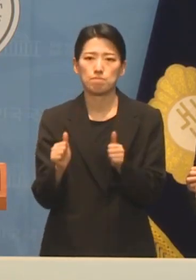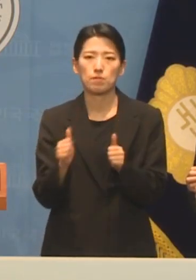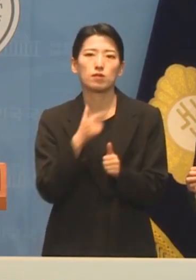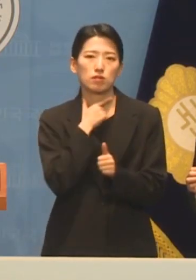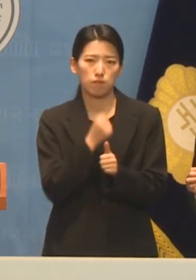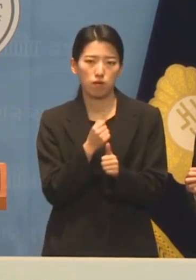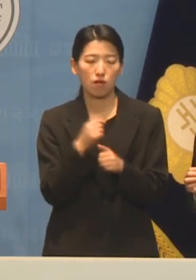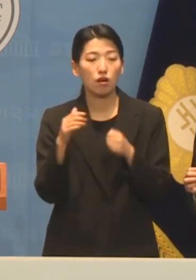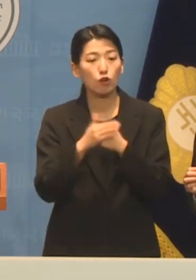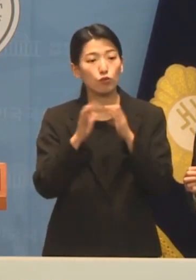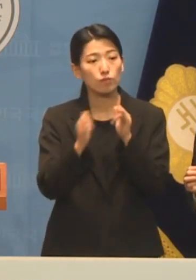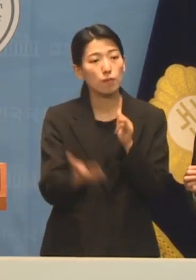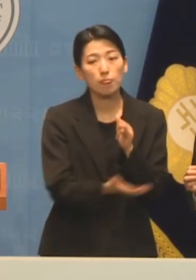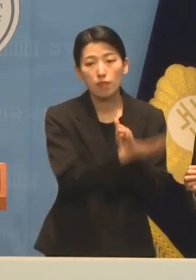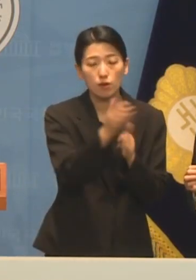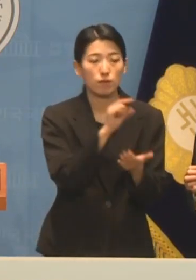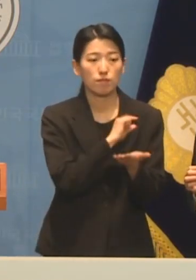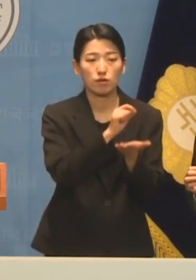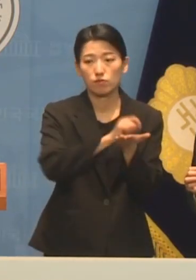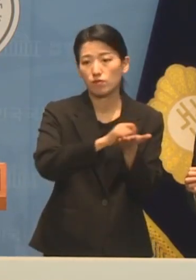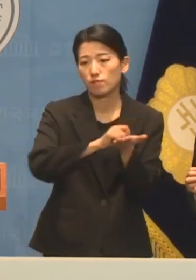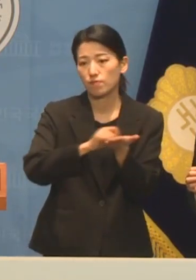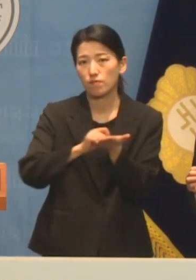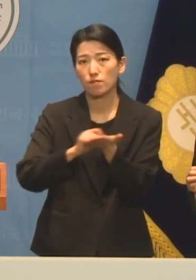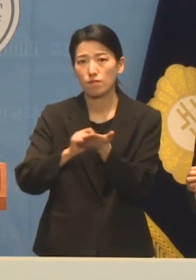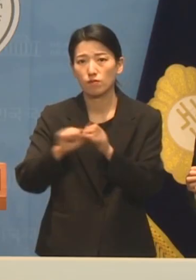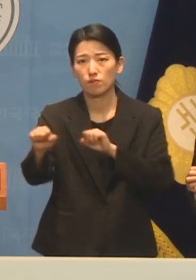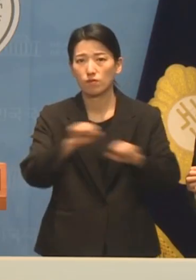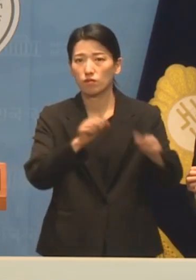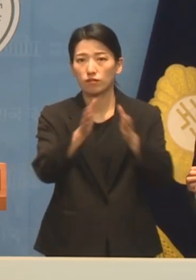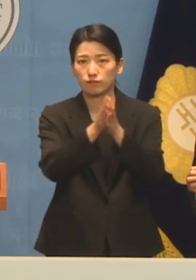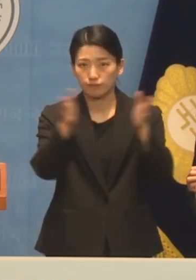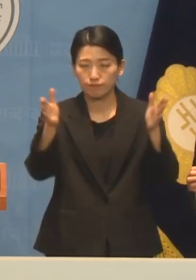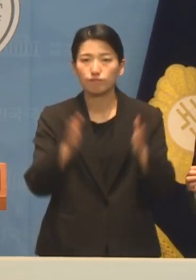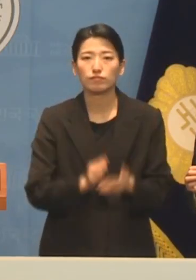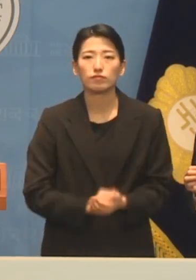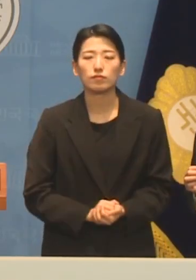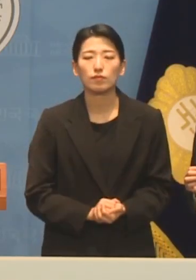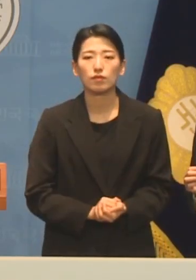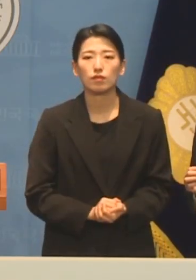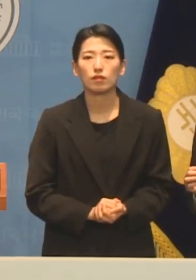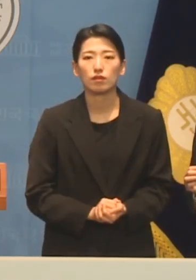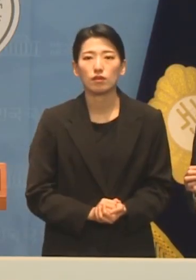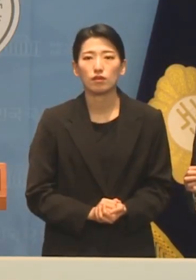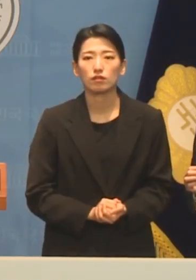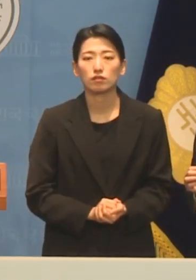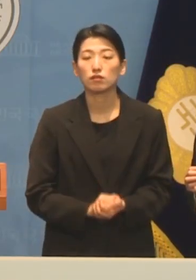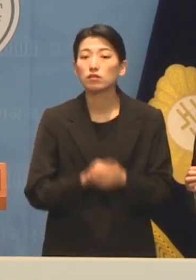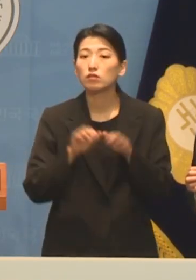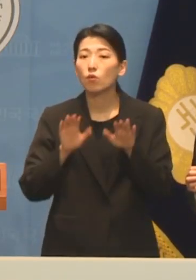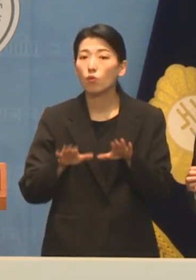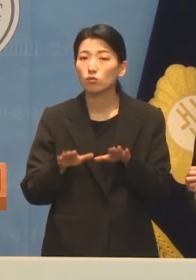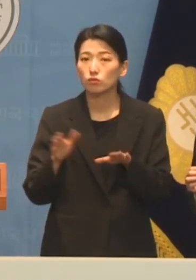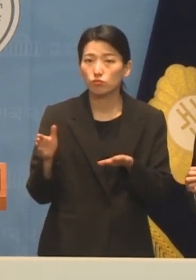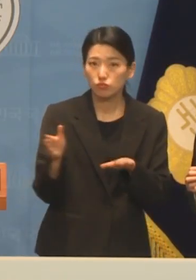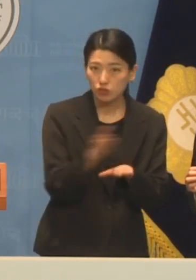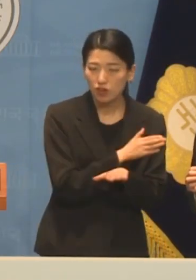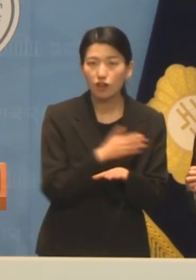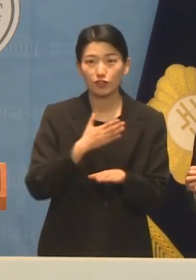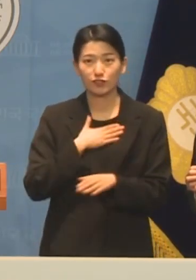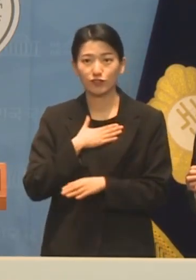범국민 서명운동을 진행하고자 합니다. 진보당은 오늘부터 대선 후보 선출 공식 선거운동이